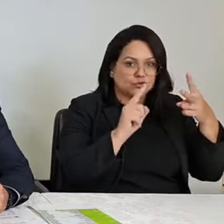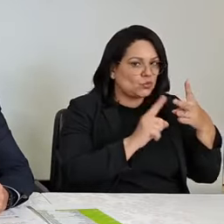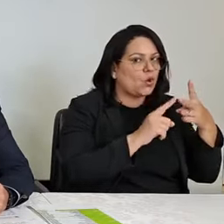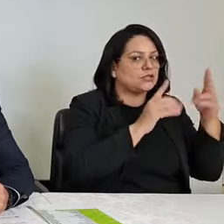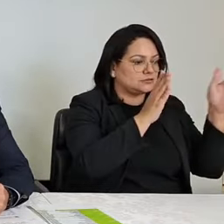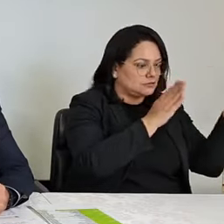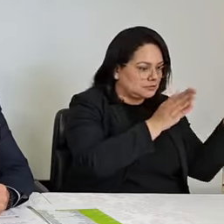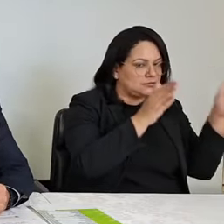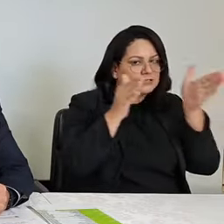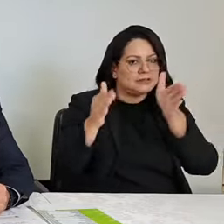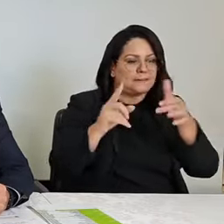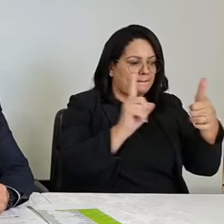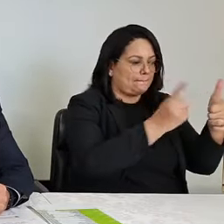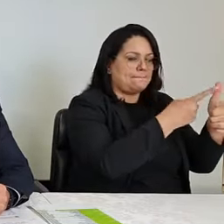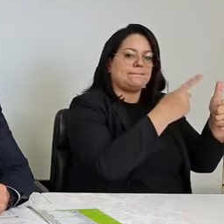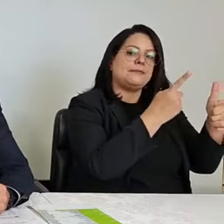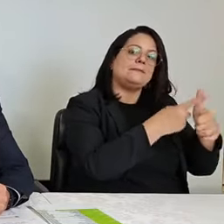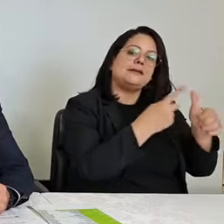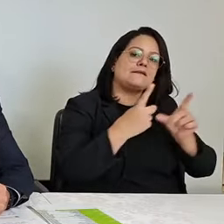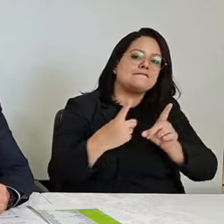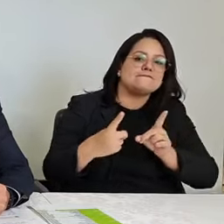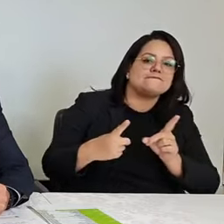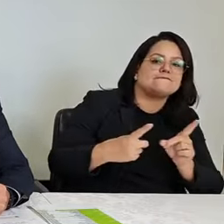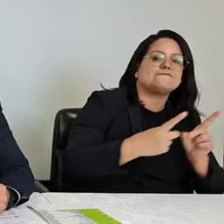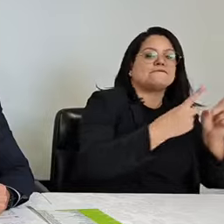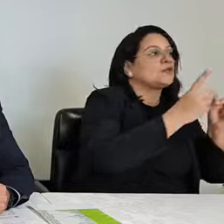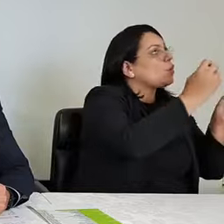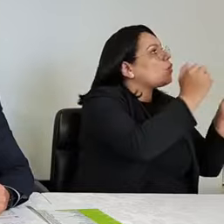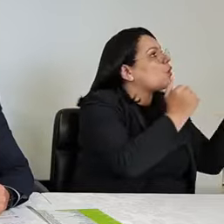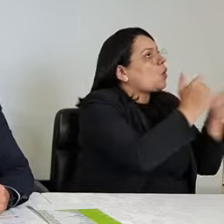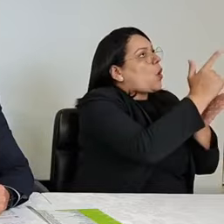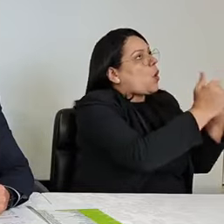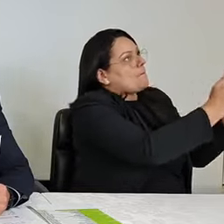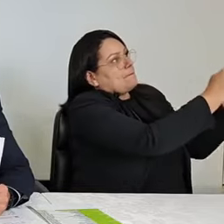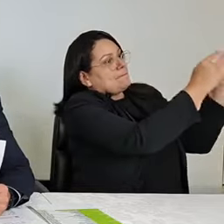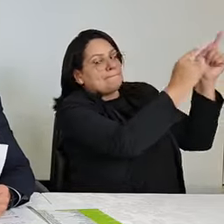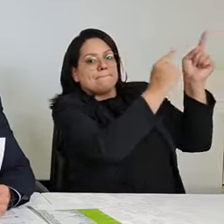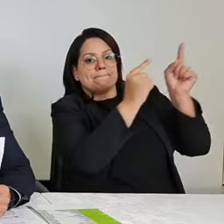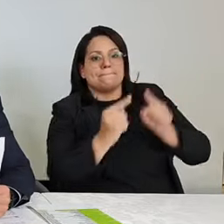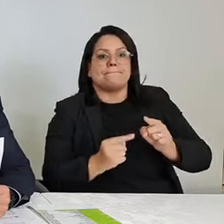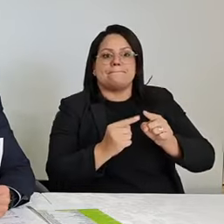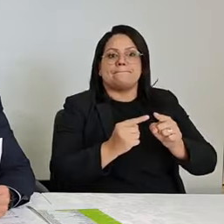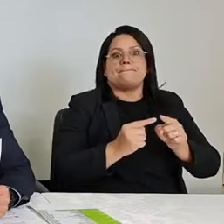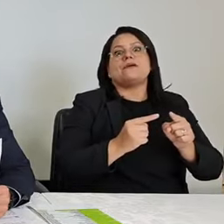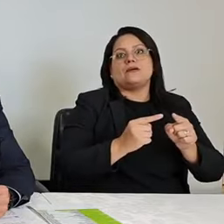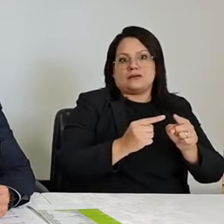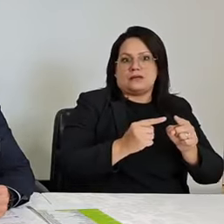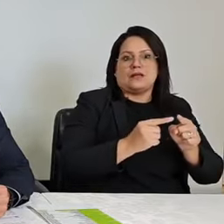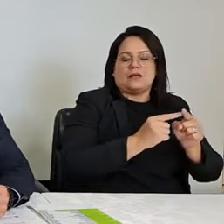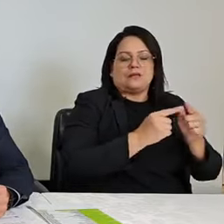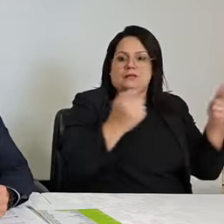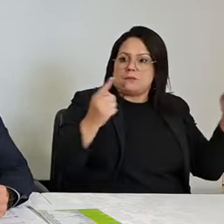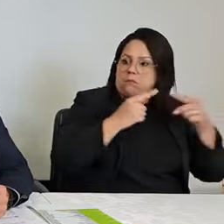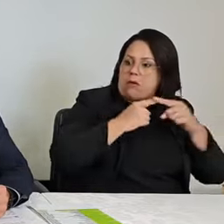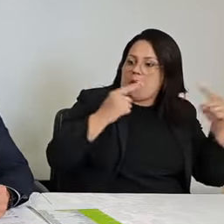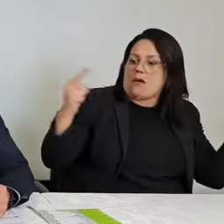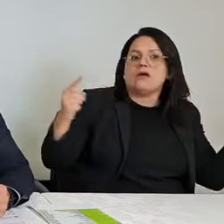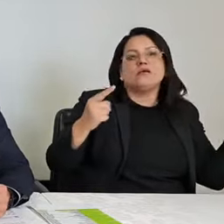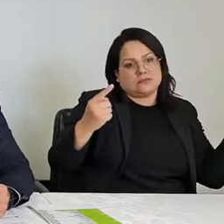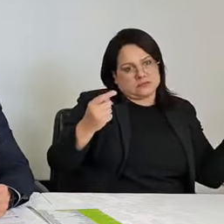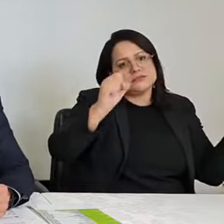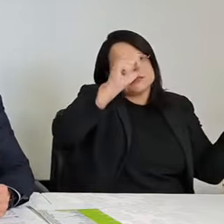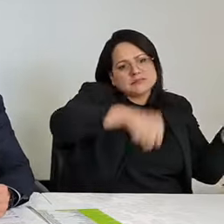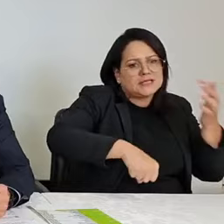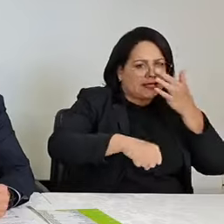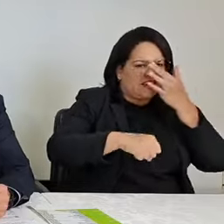data. Primeiro, importação, porte e registro de armas, disparos sobre Bolsonaro. Sim, é verdade. Nós